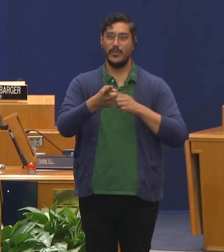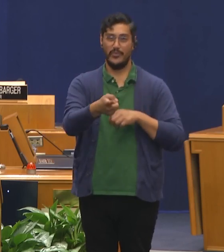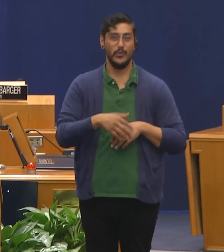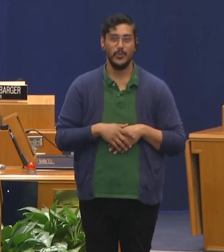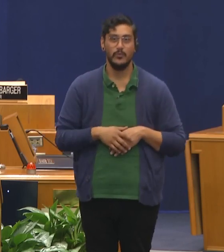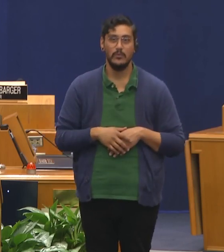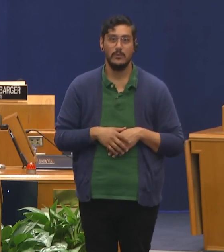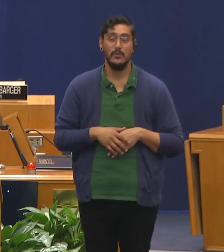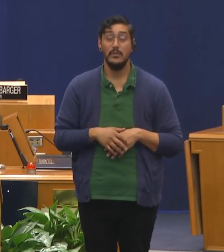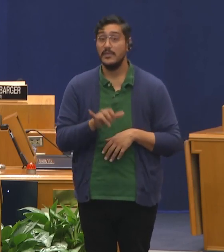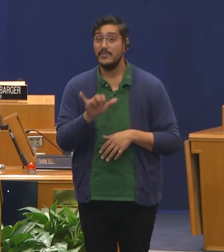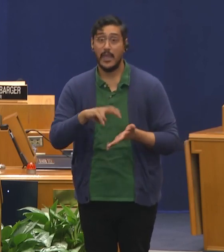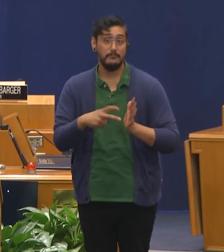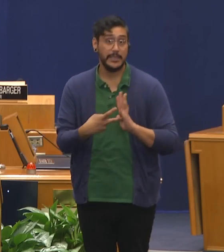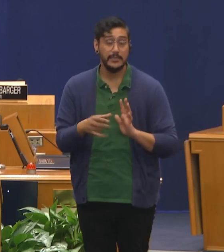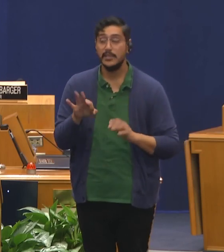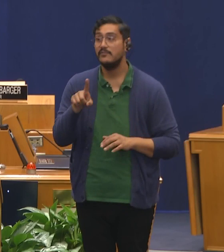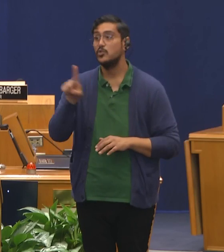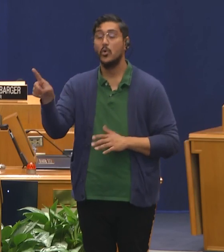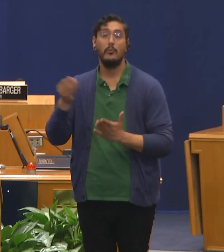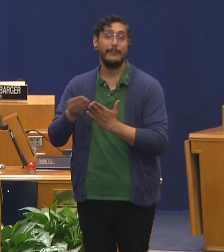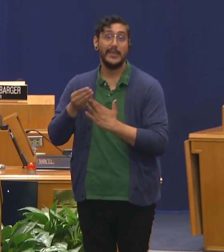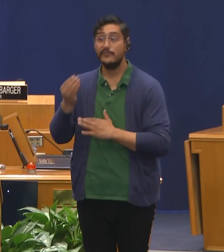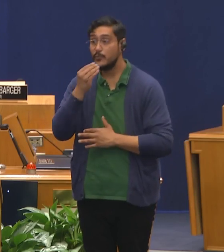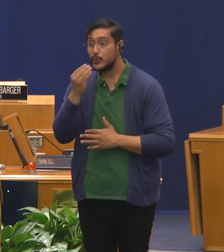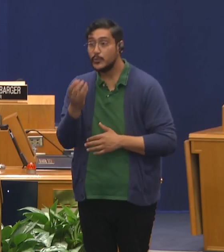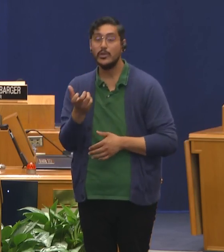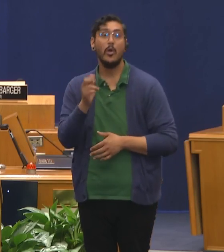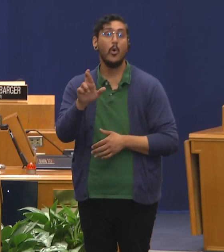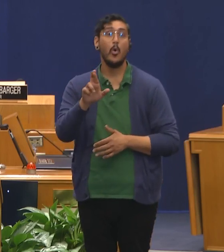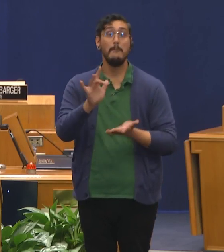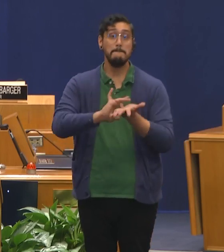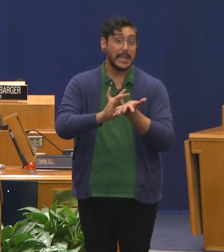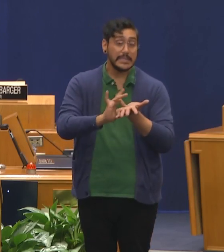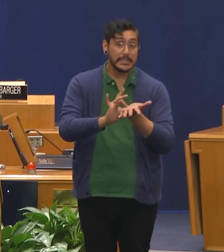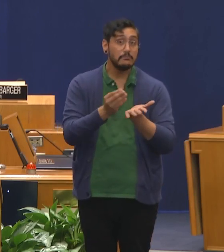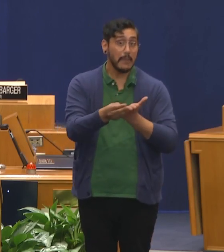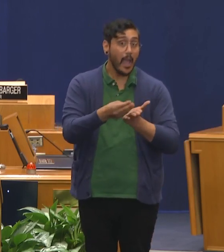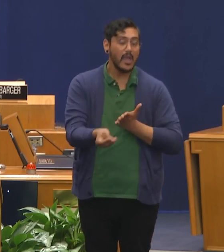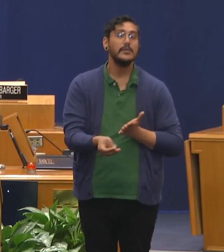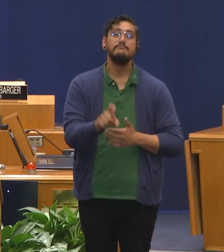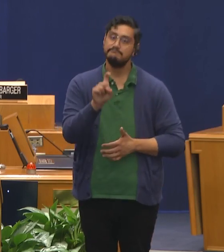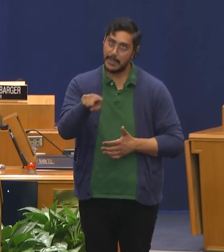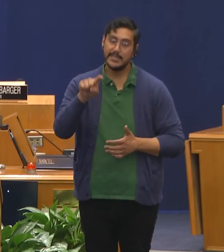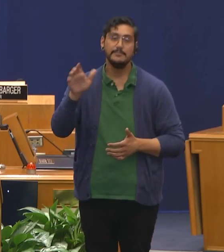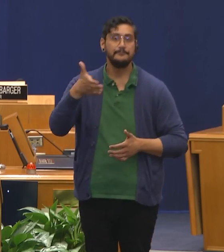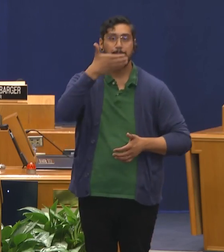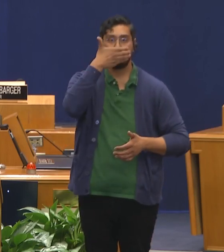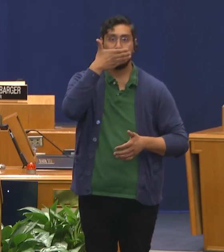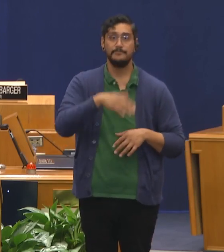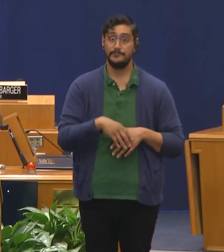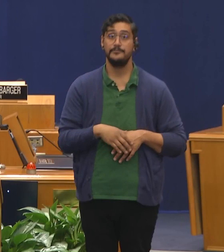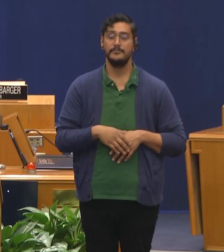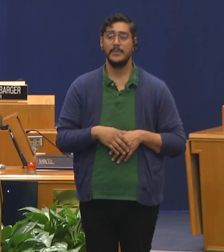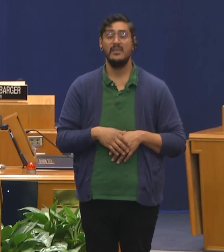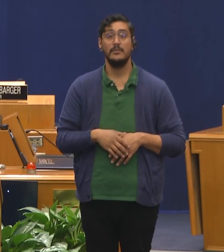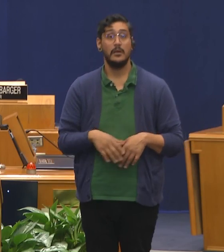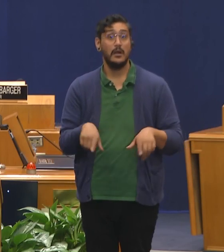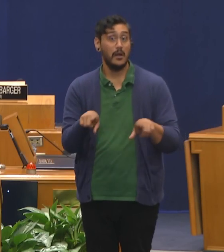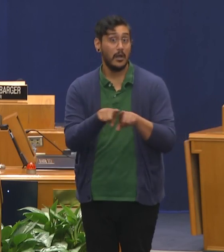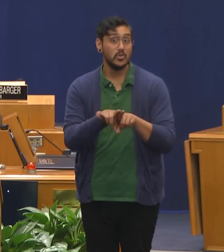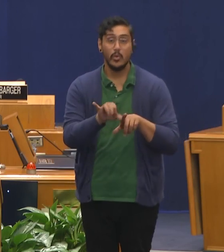usarlo cuando vaya a comprar alimentos o vaya a una farmacia. También significa usarlo cuando deja o